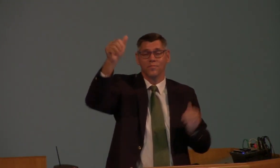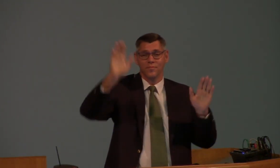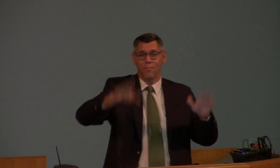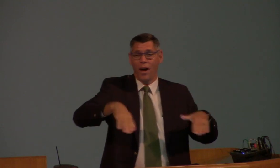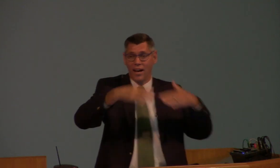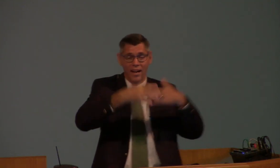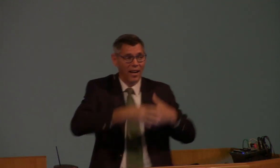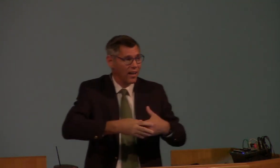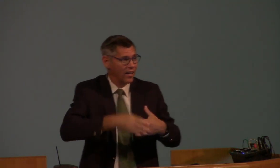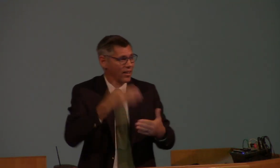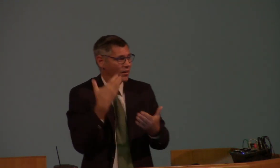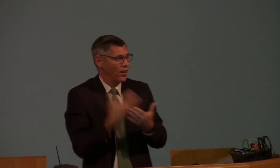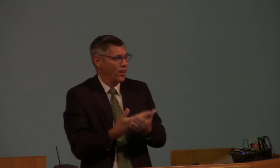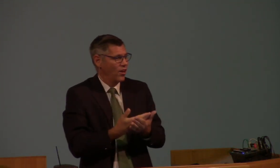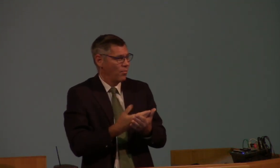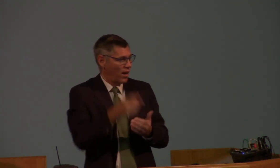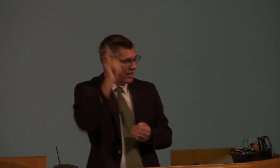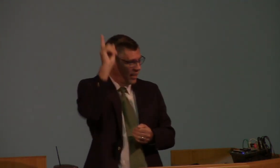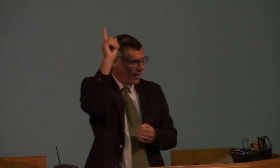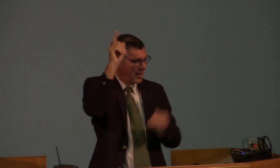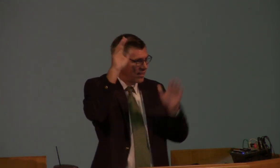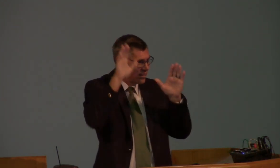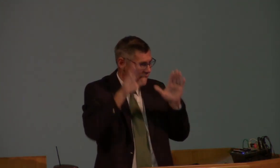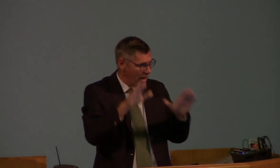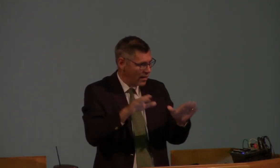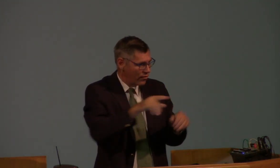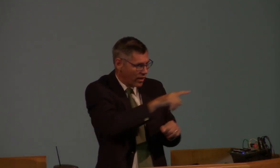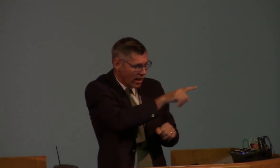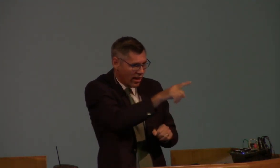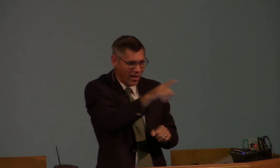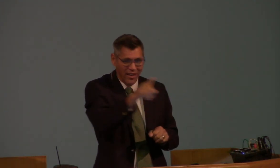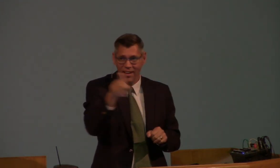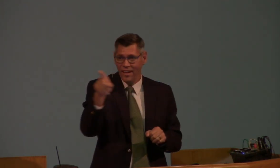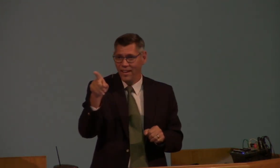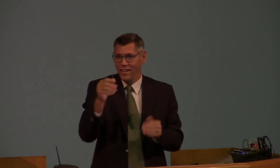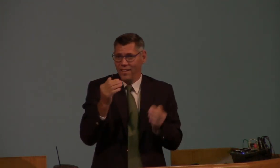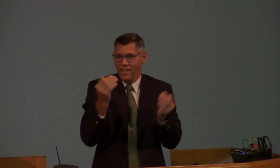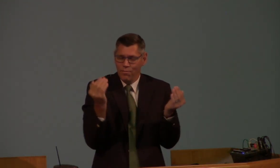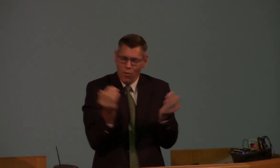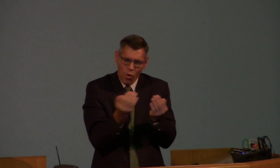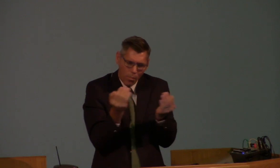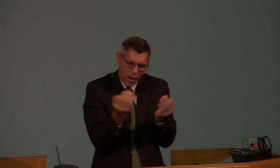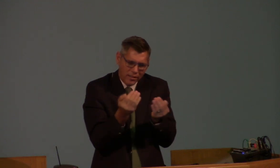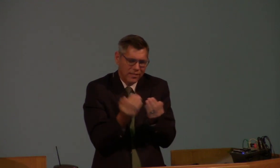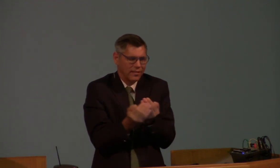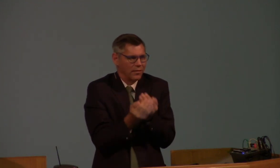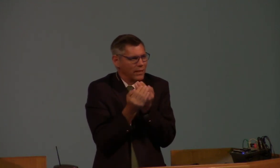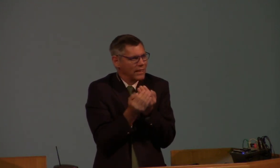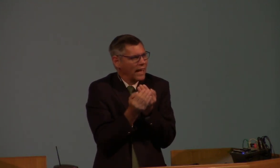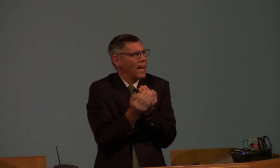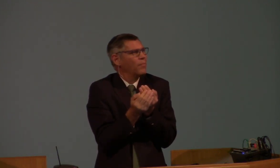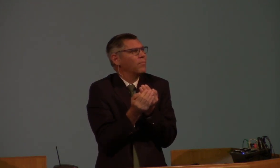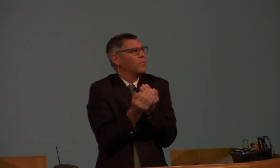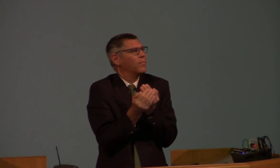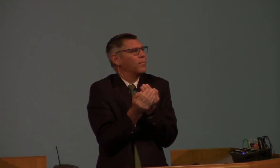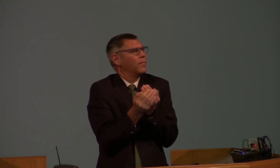Baie geluk. Mag die Here seën vir julle en oppas en beskerm en